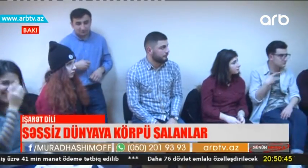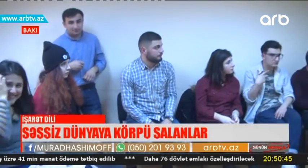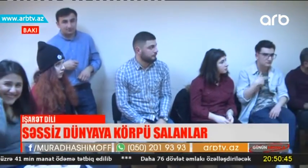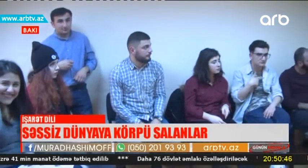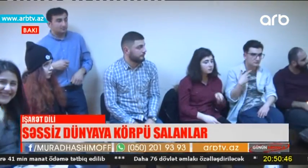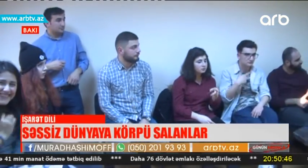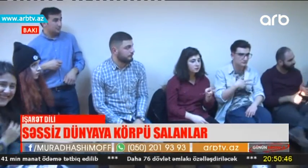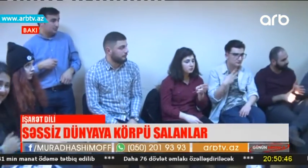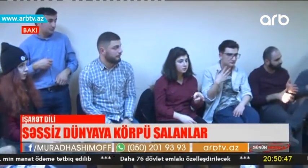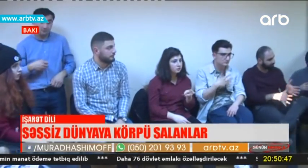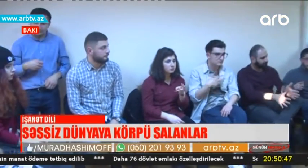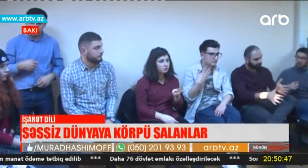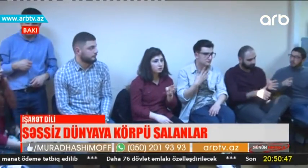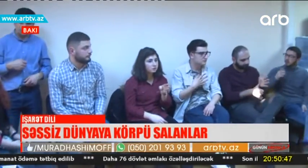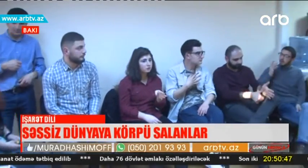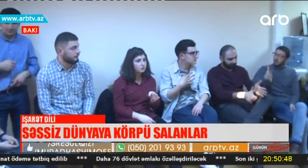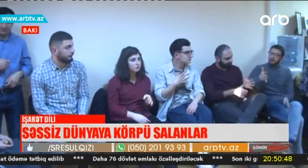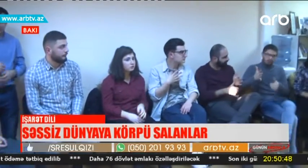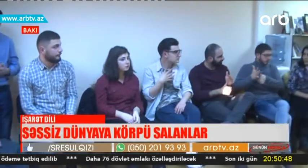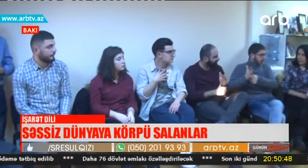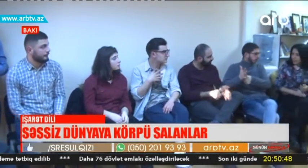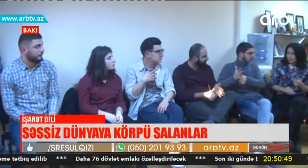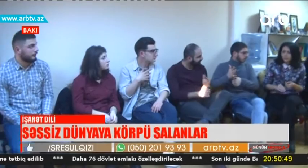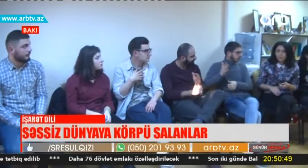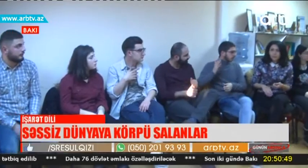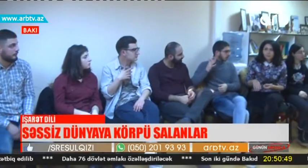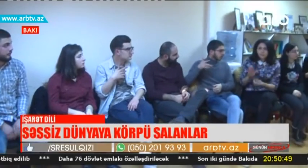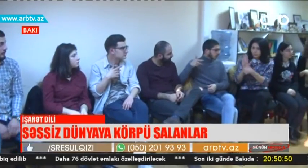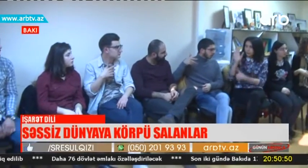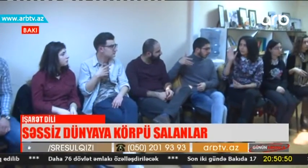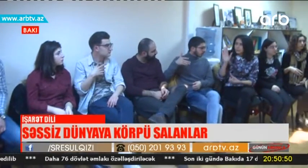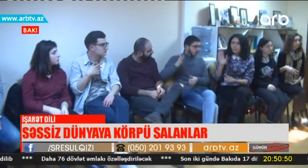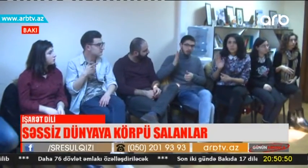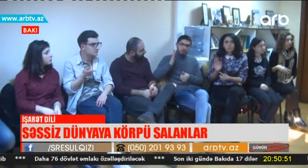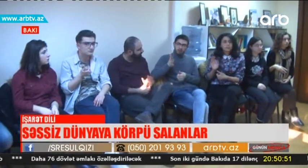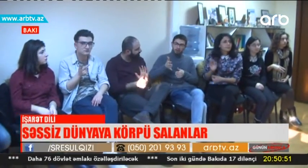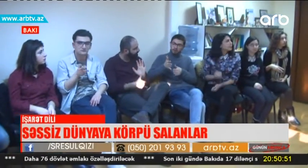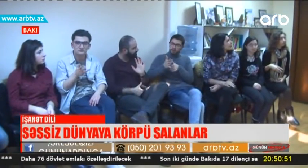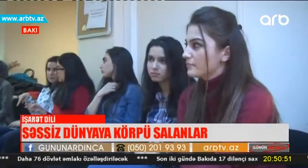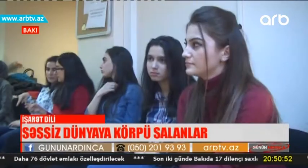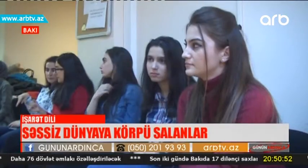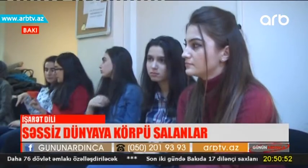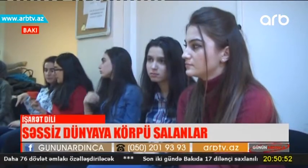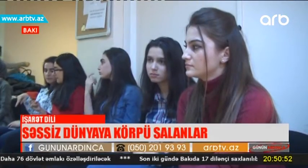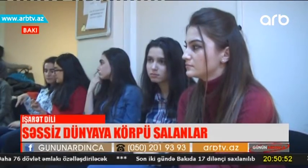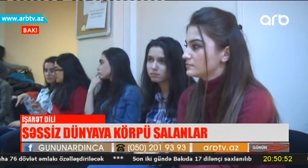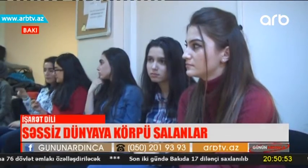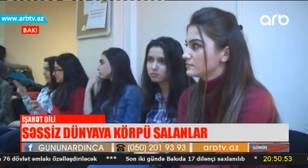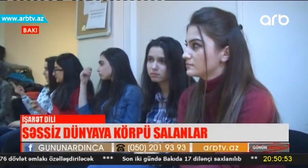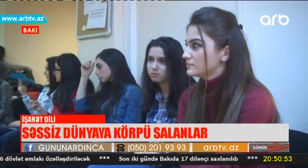çox rast gəlmək olur. Təəssiflər olsun ki, onları özlərindən biri kimi qəbul etməyən insanlar da az deyil. Halbuki, onların cəmiyyətə daha